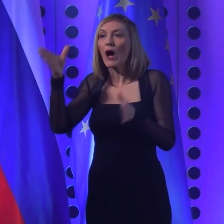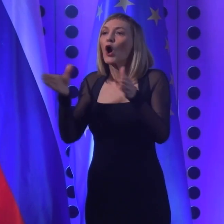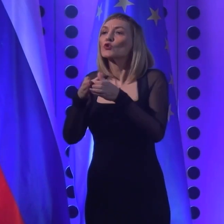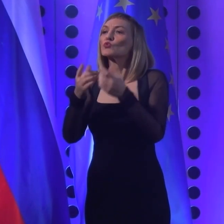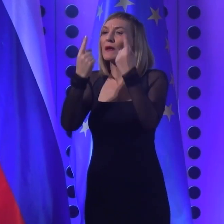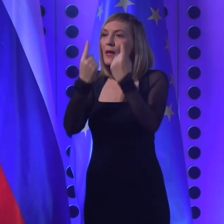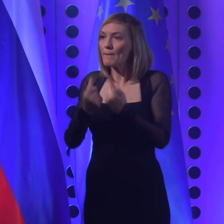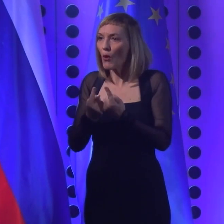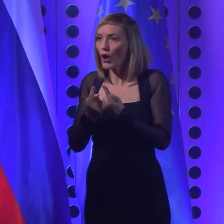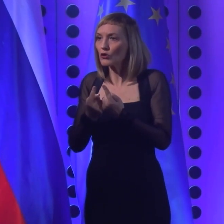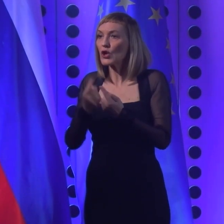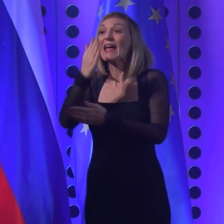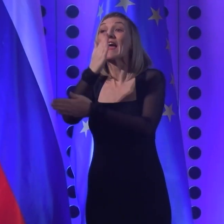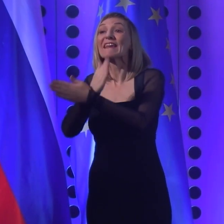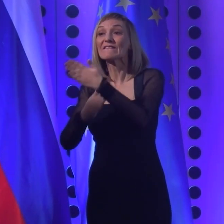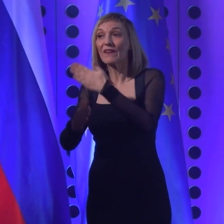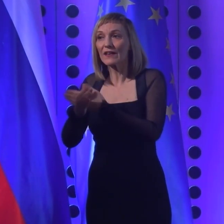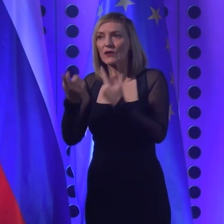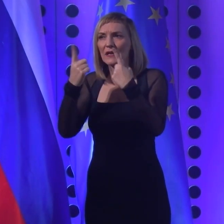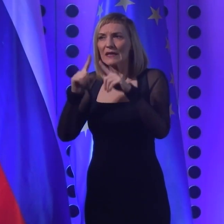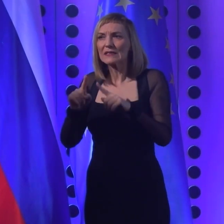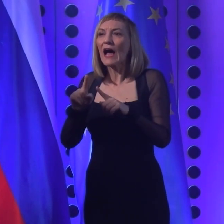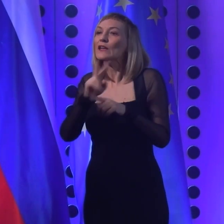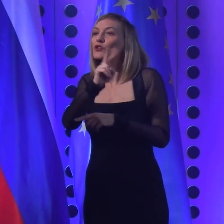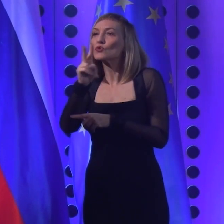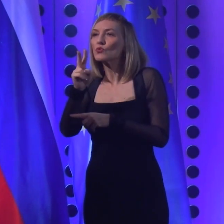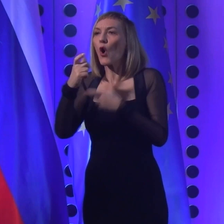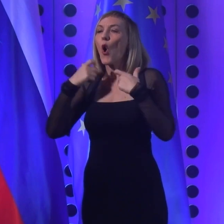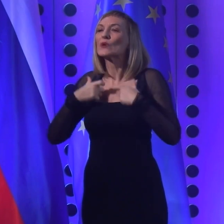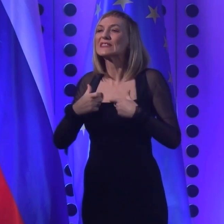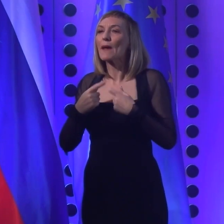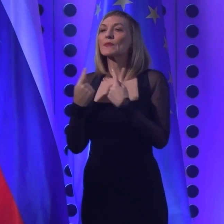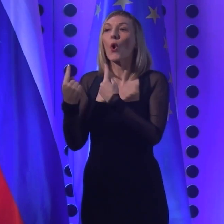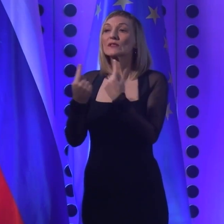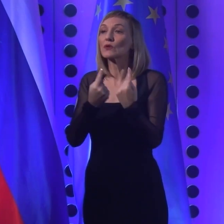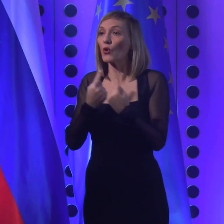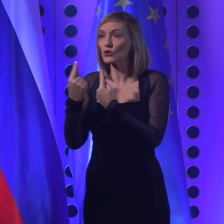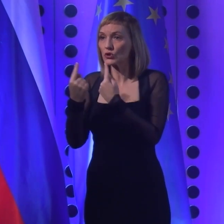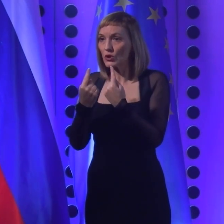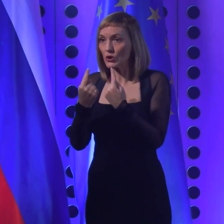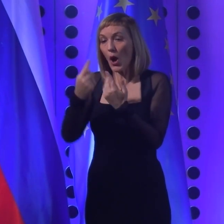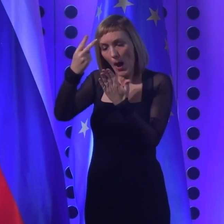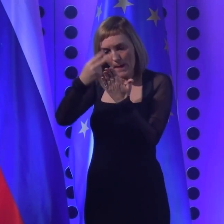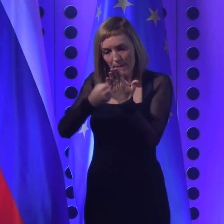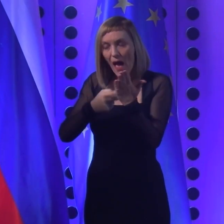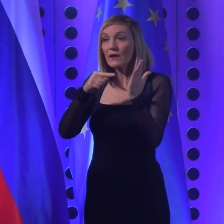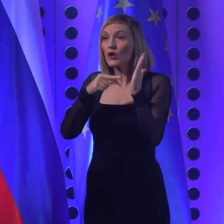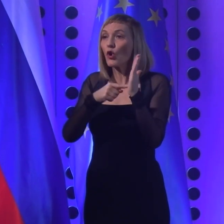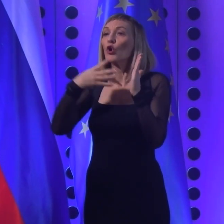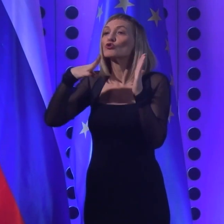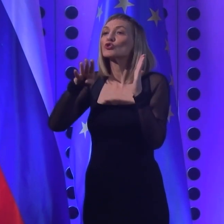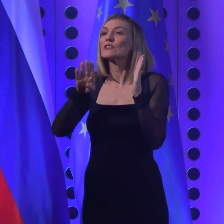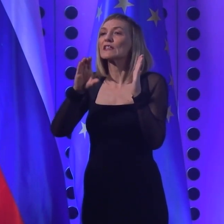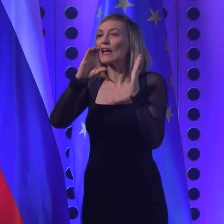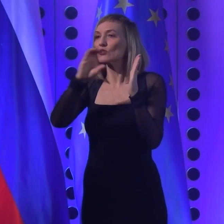družbeni položaj, invalidnost ali katerokoli drugo osebno okoliščino, beremo v 14. členu